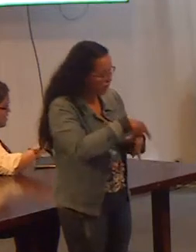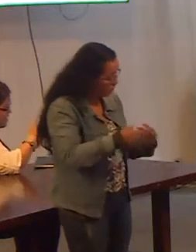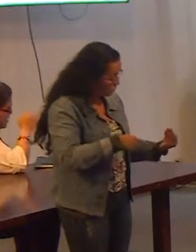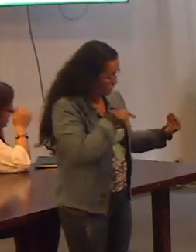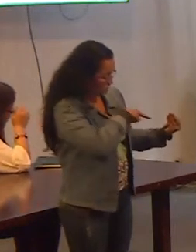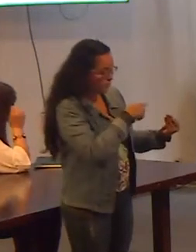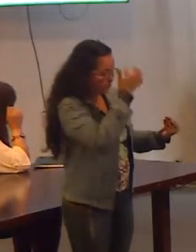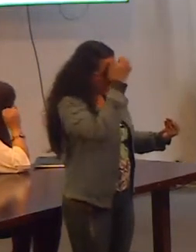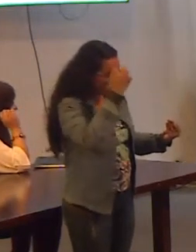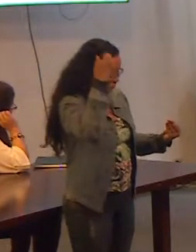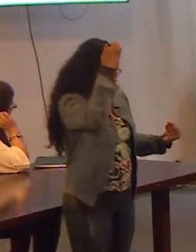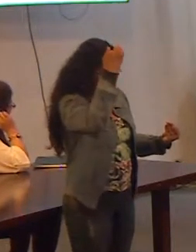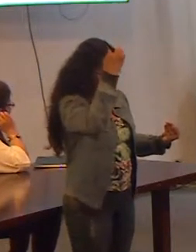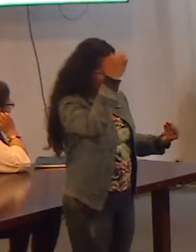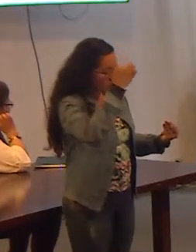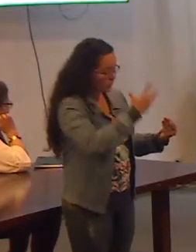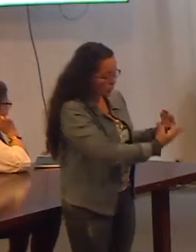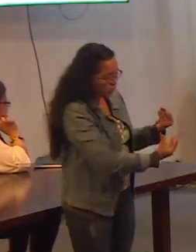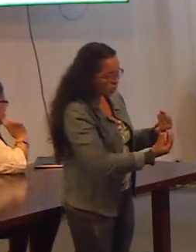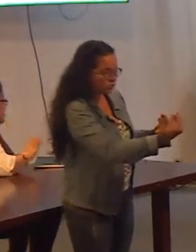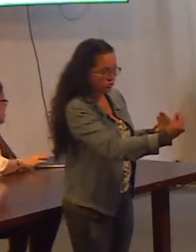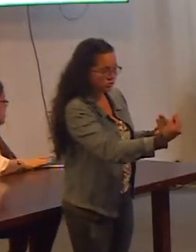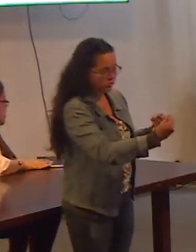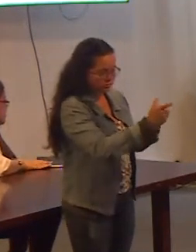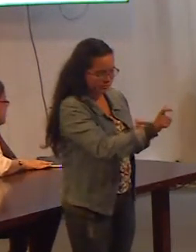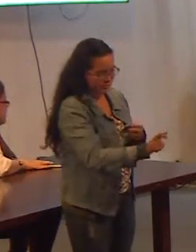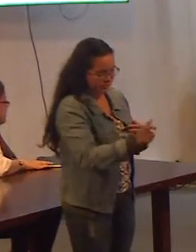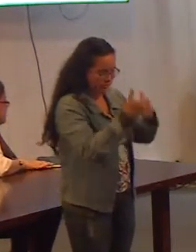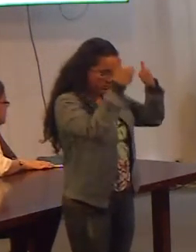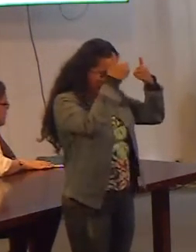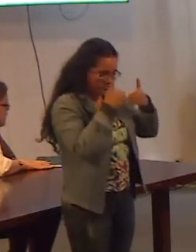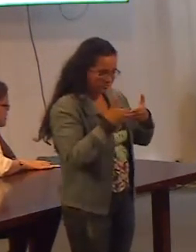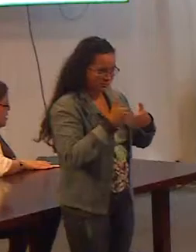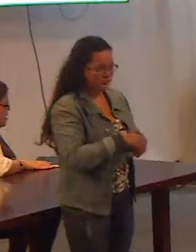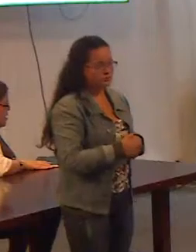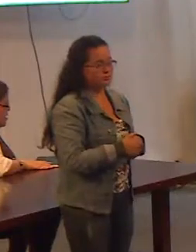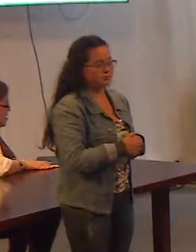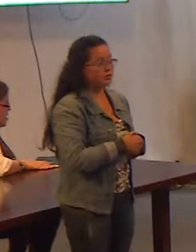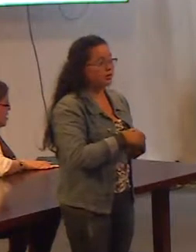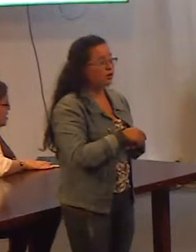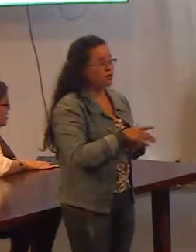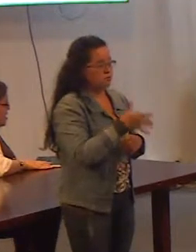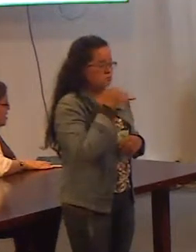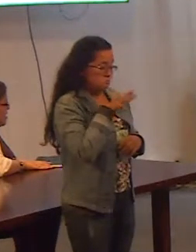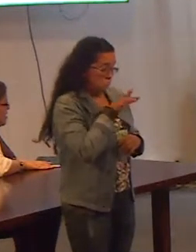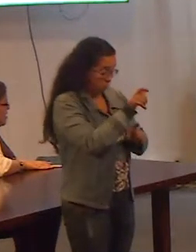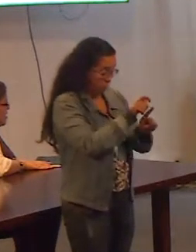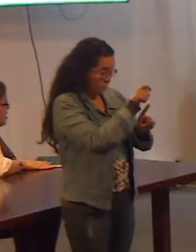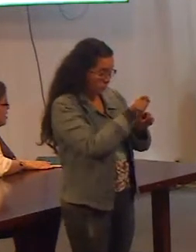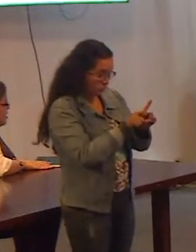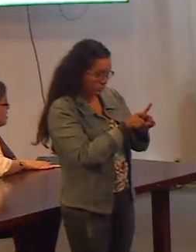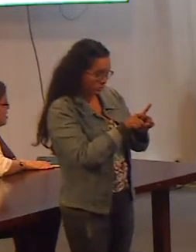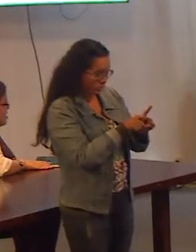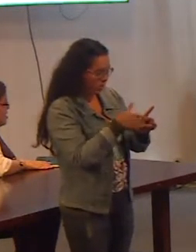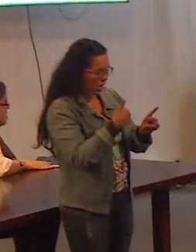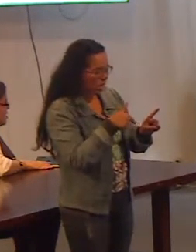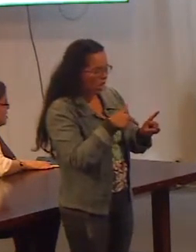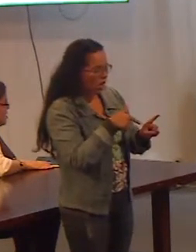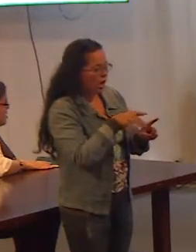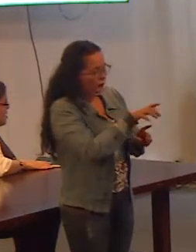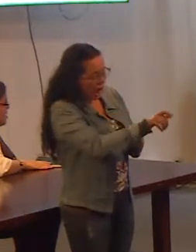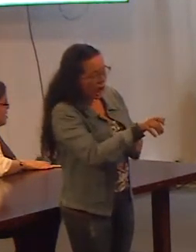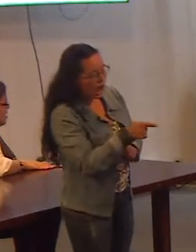pues, y también de las personas con discapacidad. Tomamos a los sujetos porque de una u otra forma nos